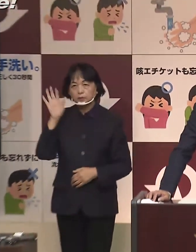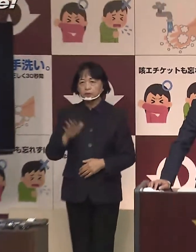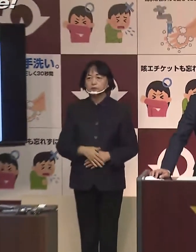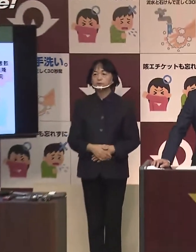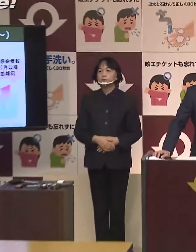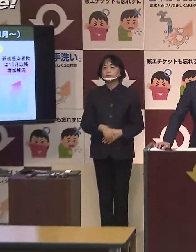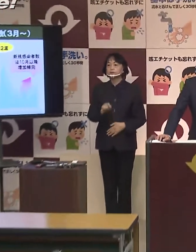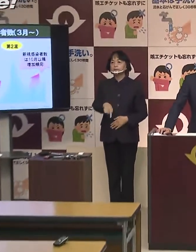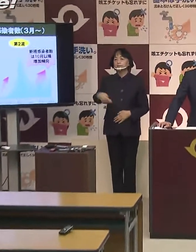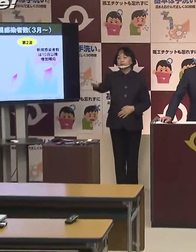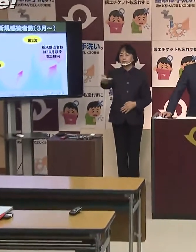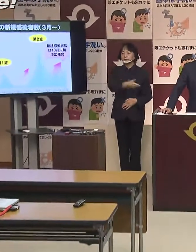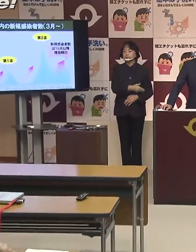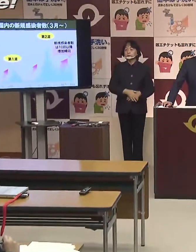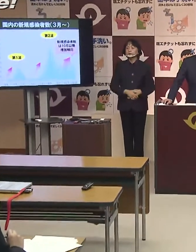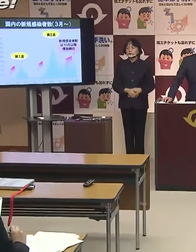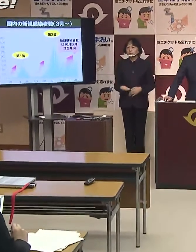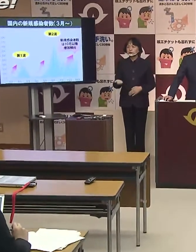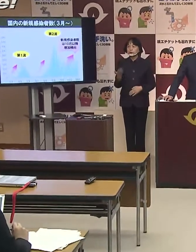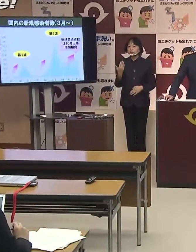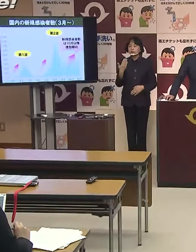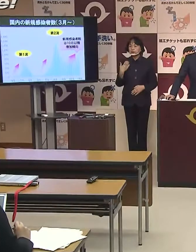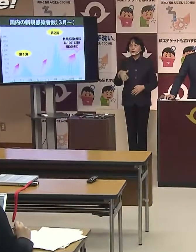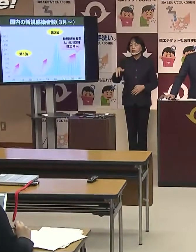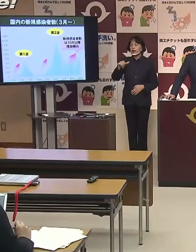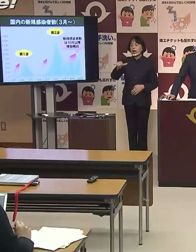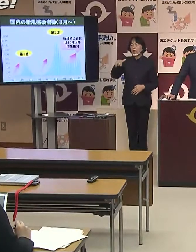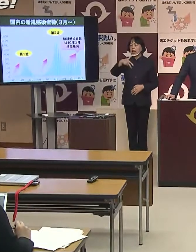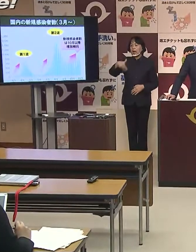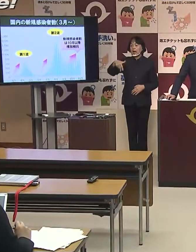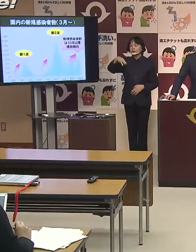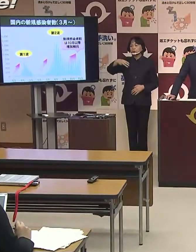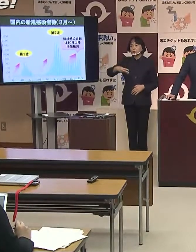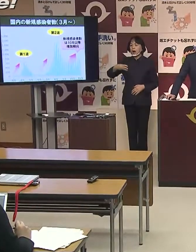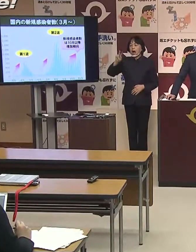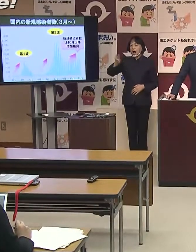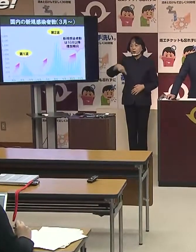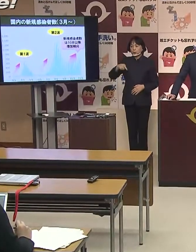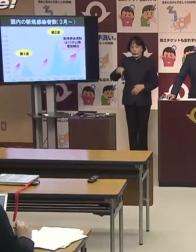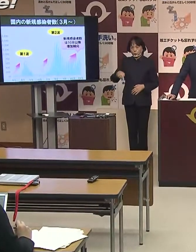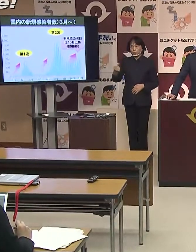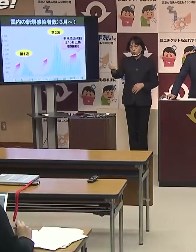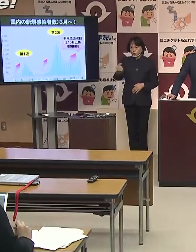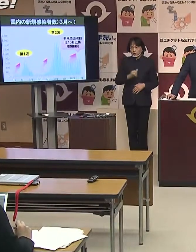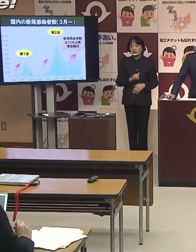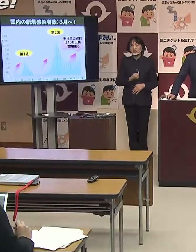で、その流が、来て、いわゆるクラスターが、